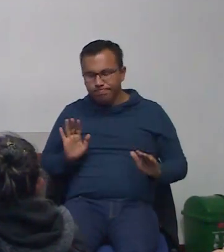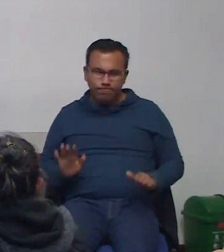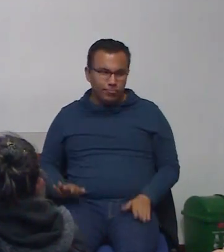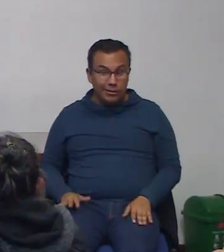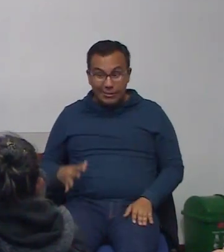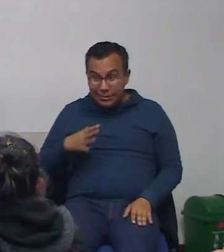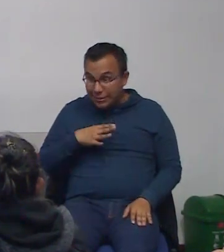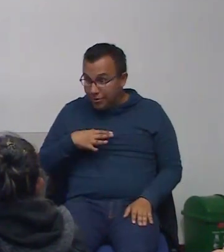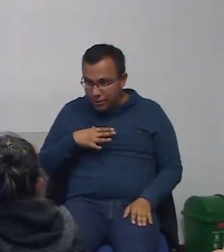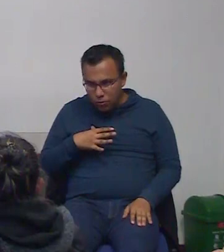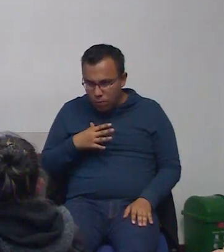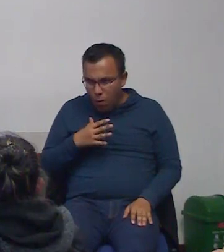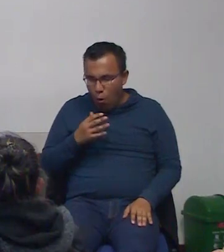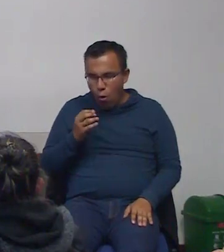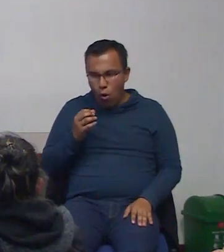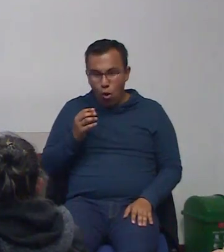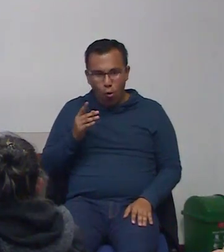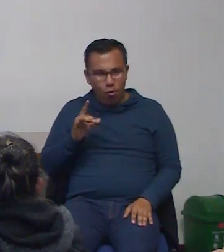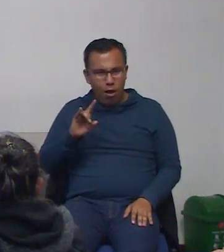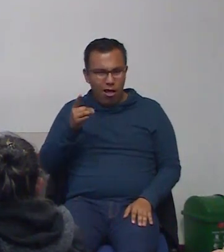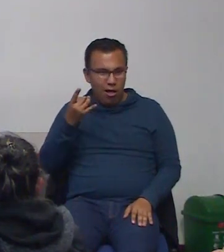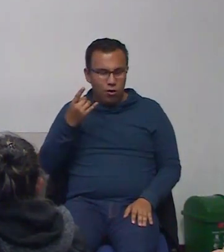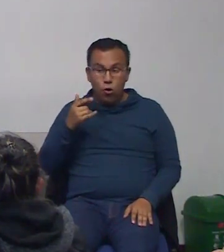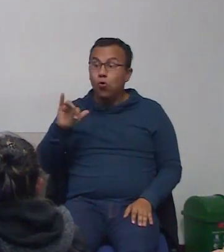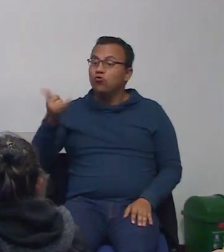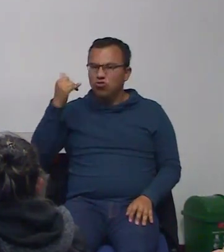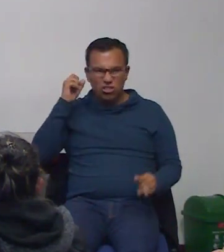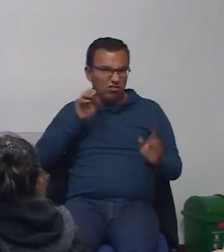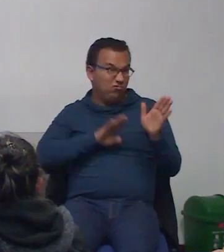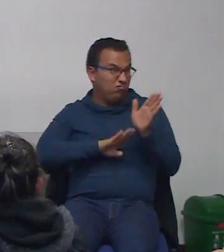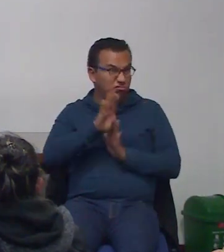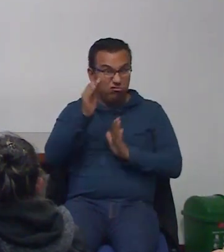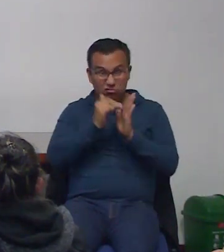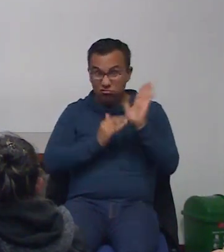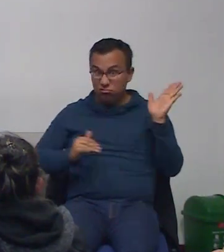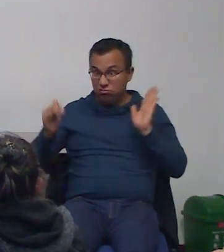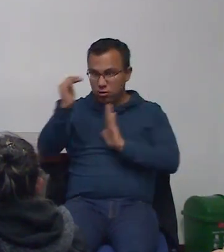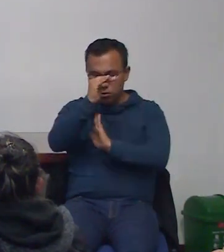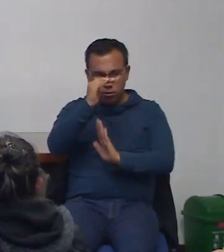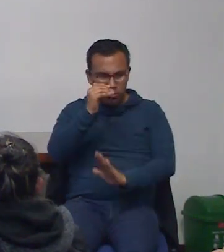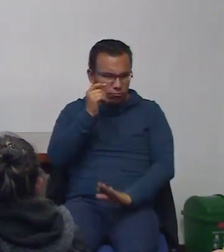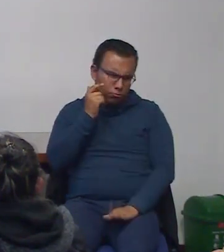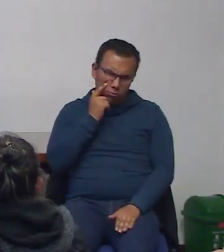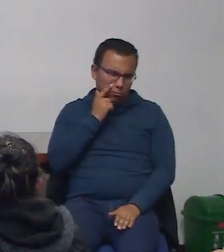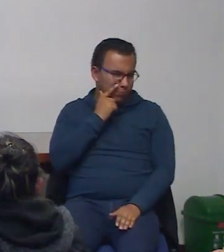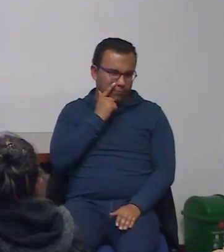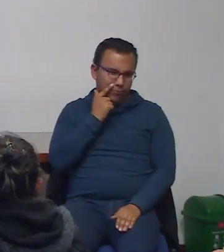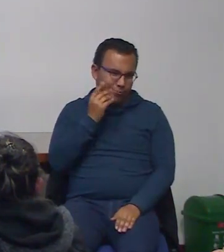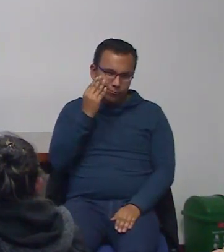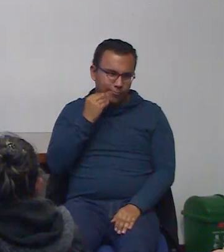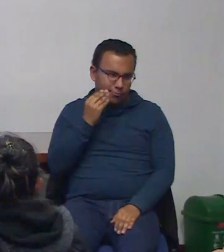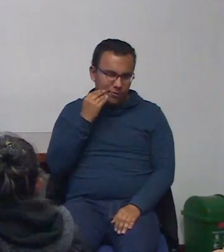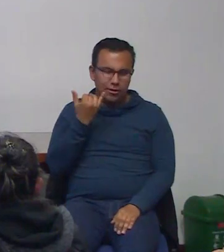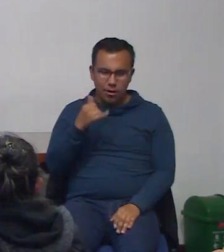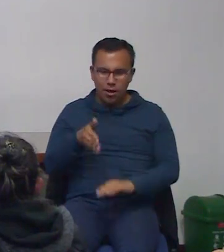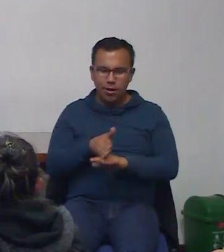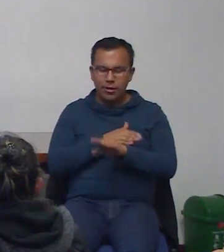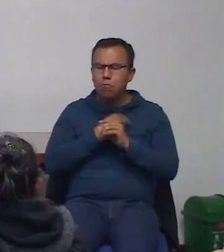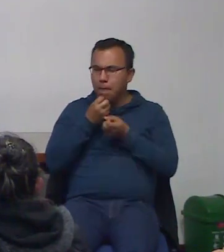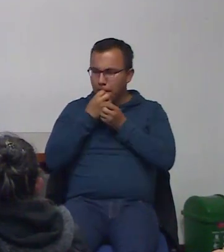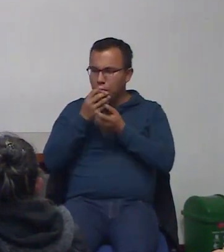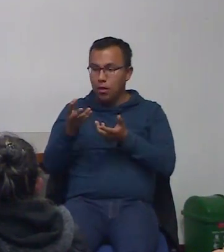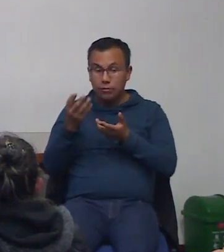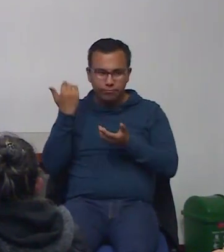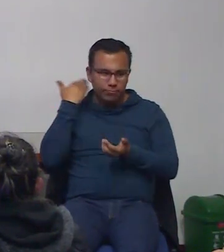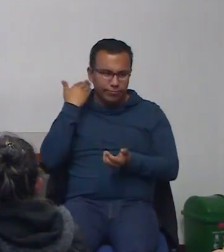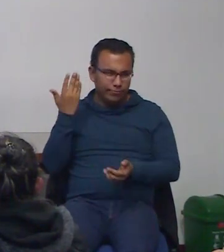sienten contentos y que tampoco vamos a generar un Sí vamos a sacar un músico porque por experiencia ya me ha pasado